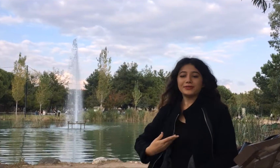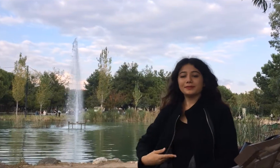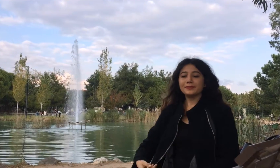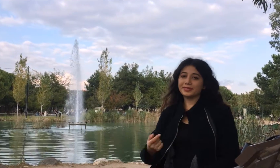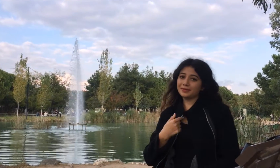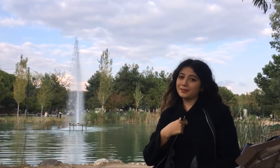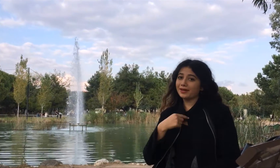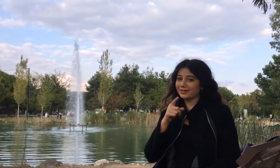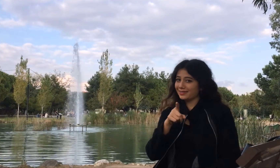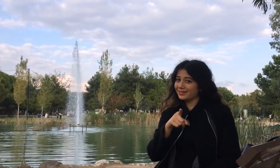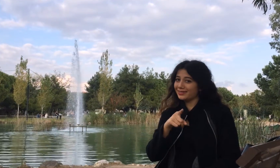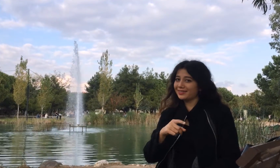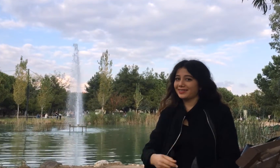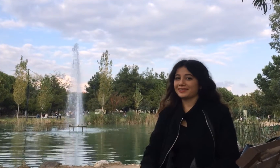sevdim ki ben seni.